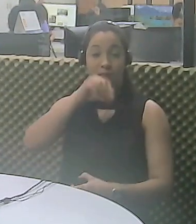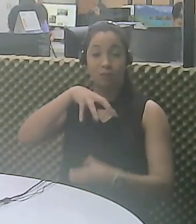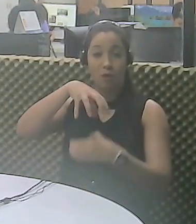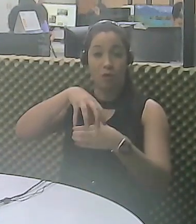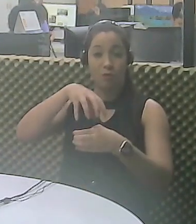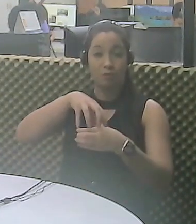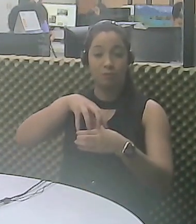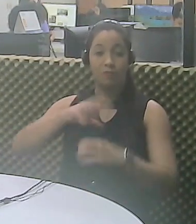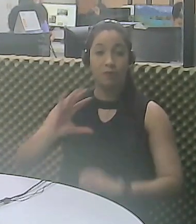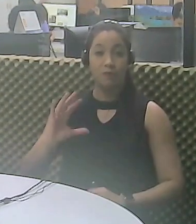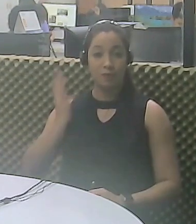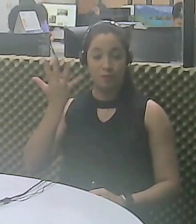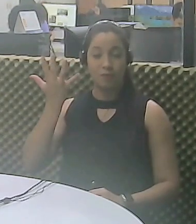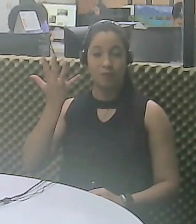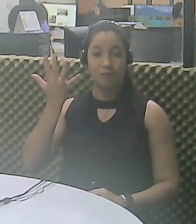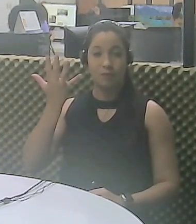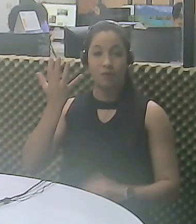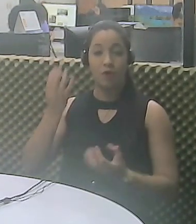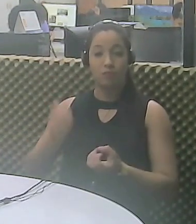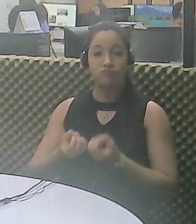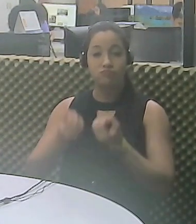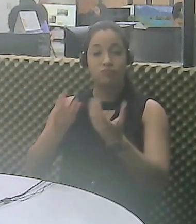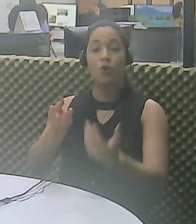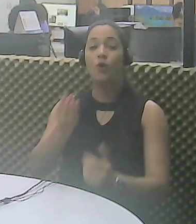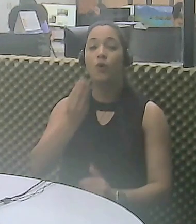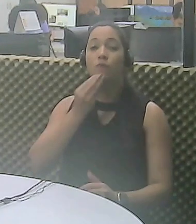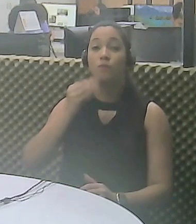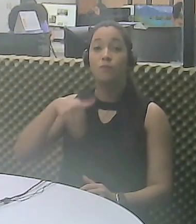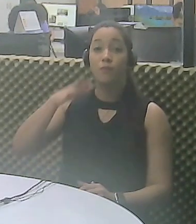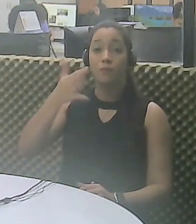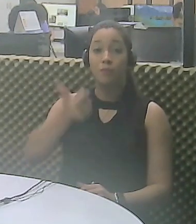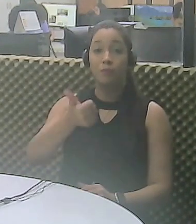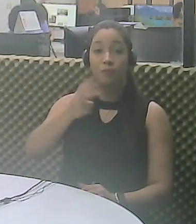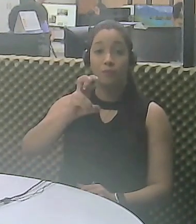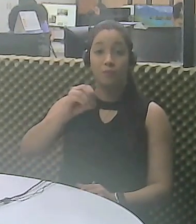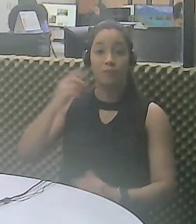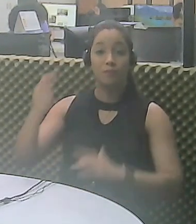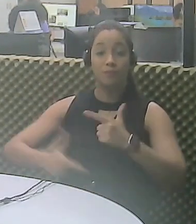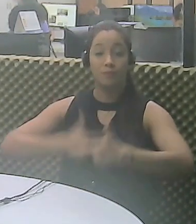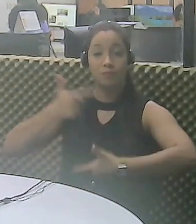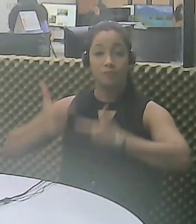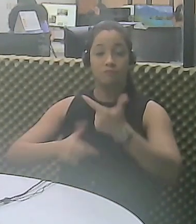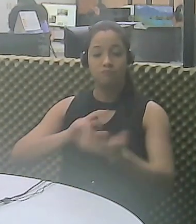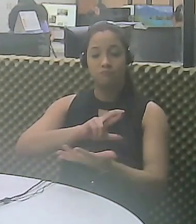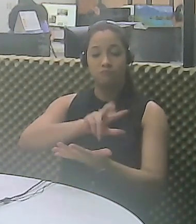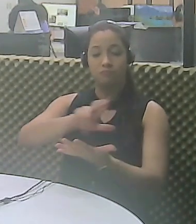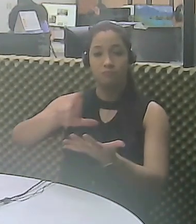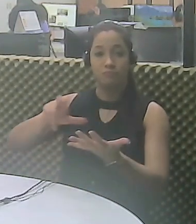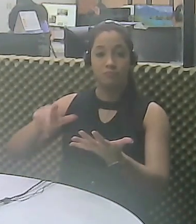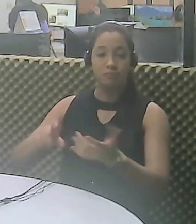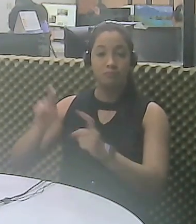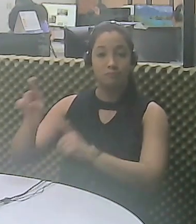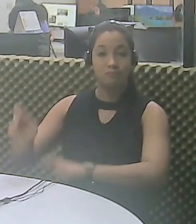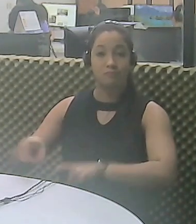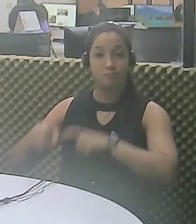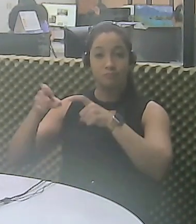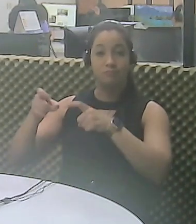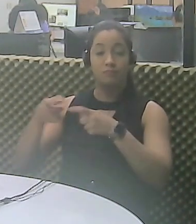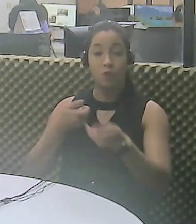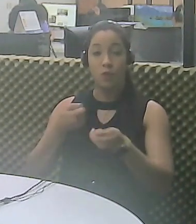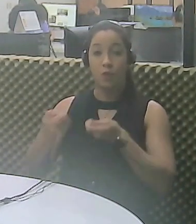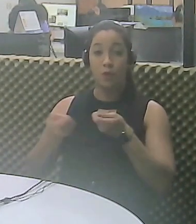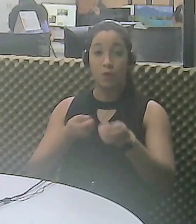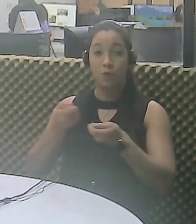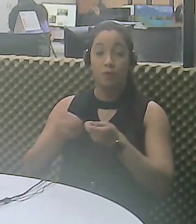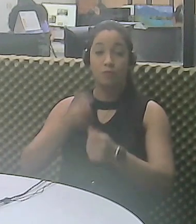edição, as oportunidades são oferecidas à população por mais de 150 empresas de variados segmentos, como agronegócio,